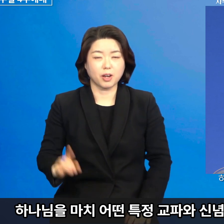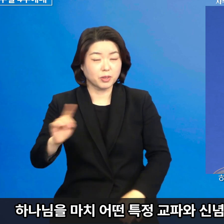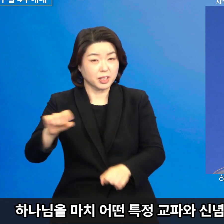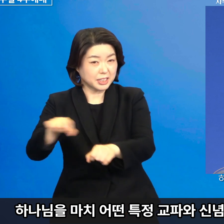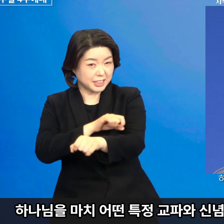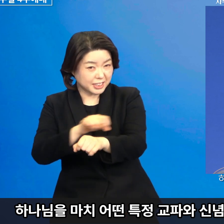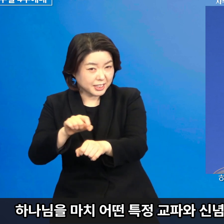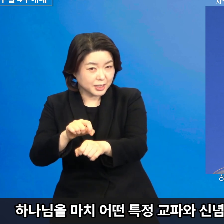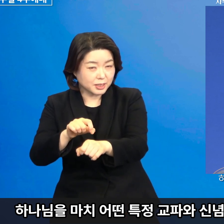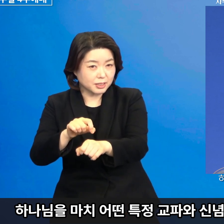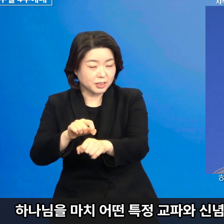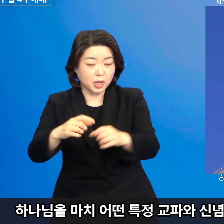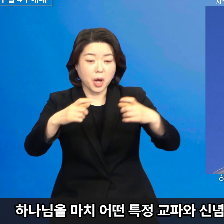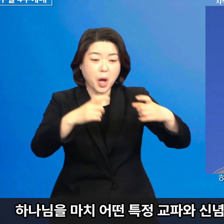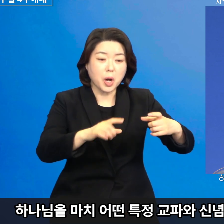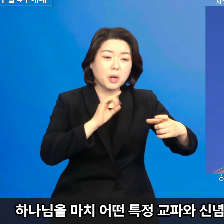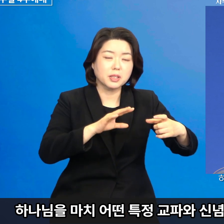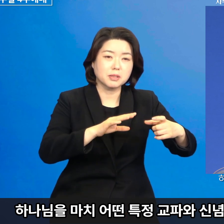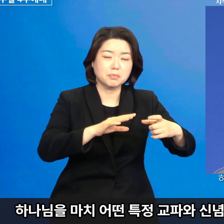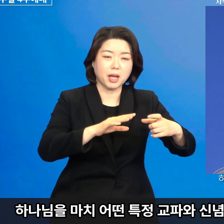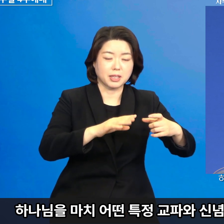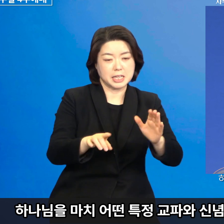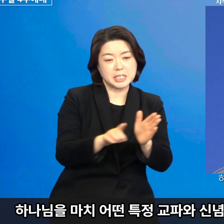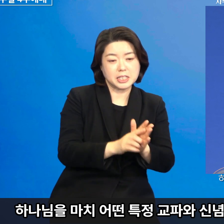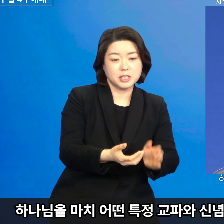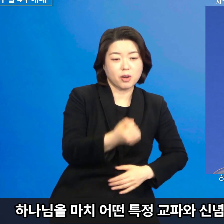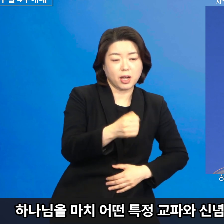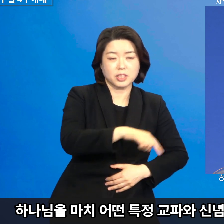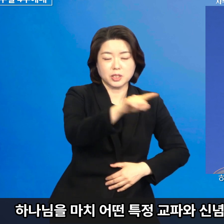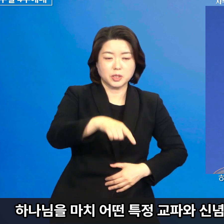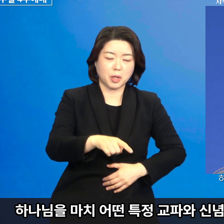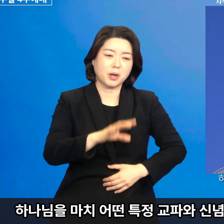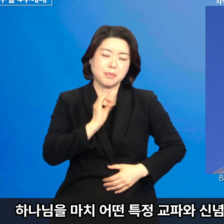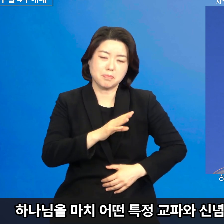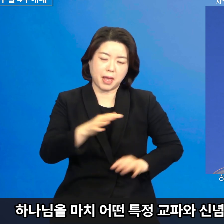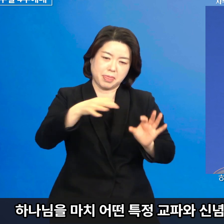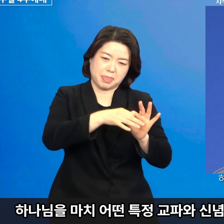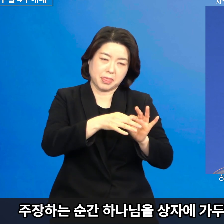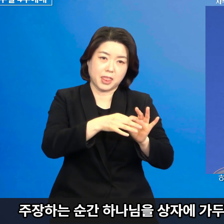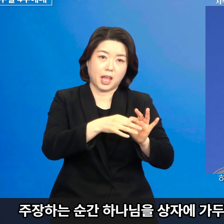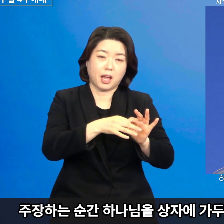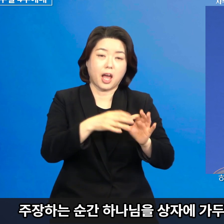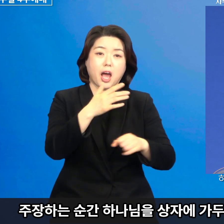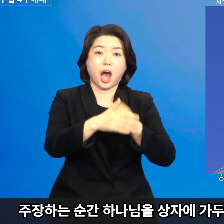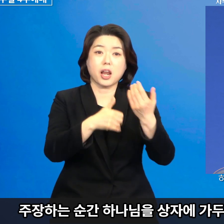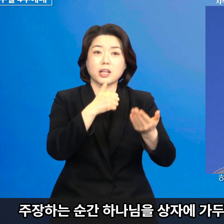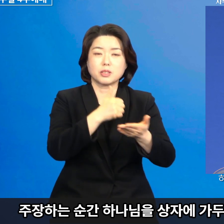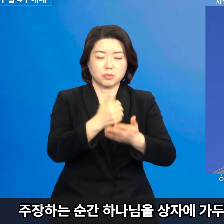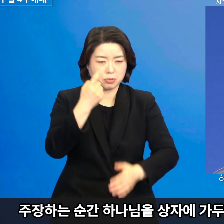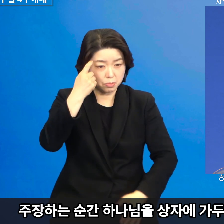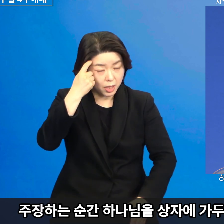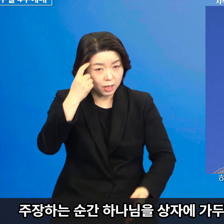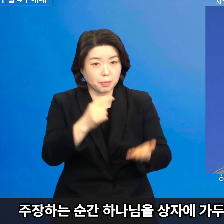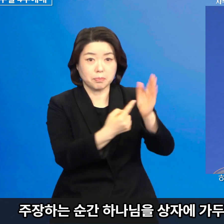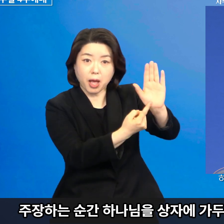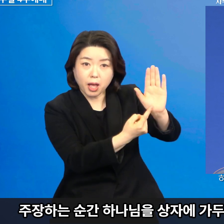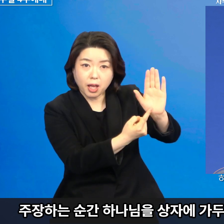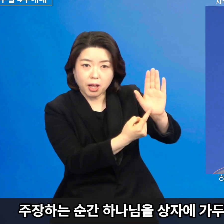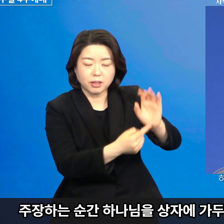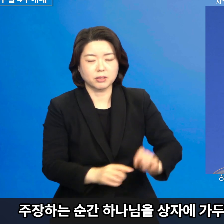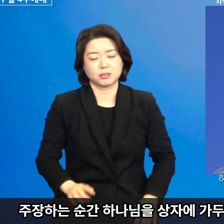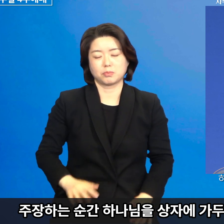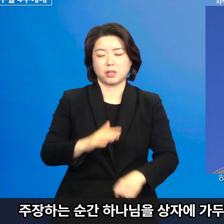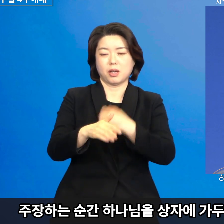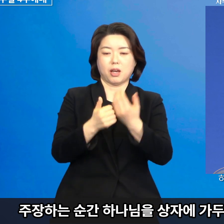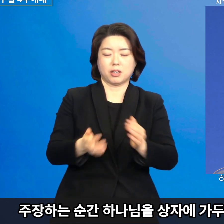특정 교파와 신념을 가진 자들의 만의 하나님인 것으로 주장하는 순간 하나님을